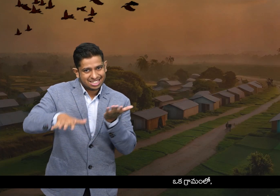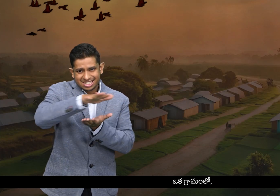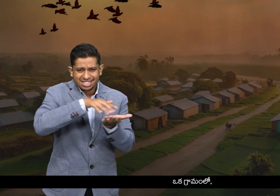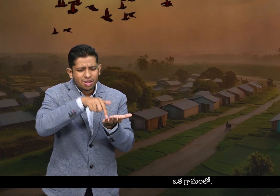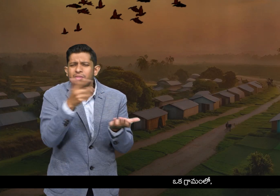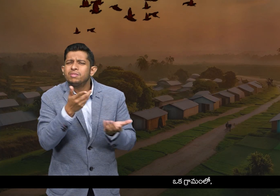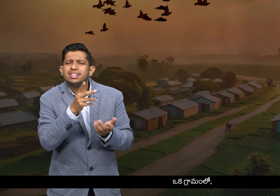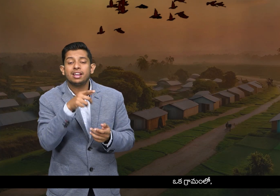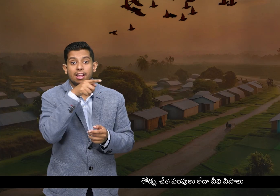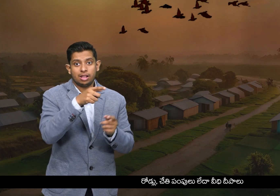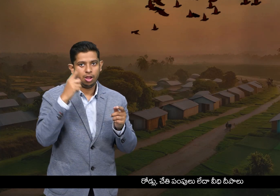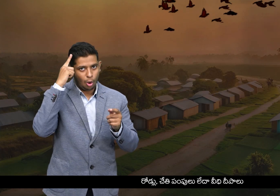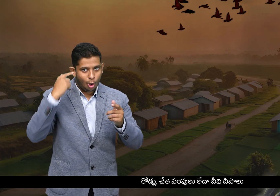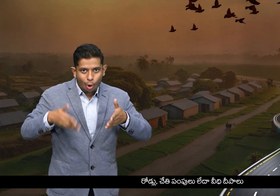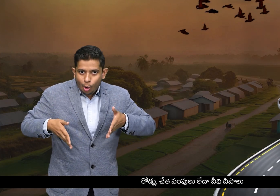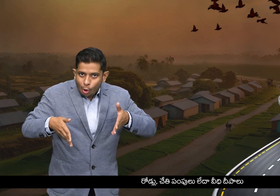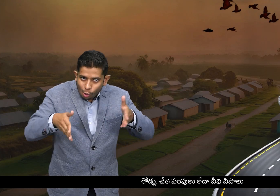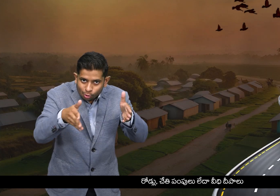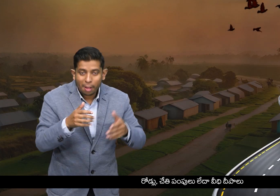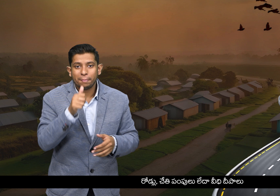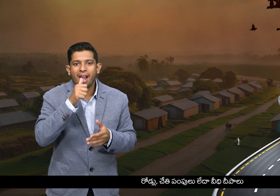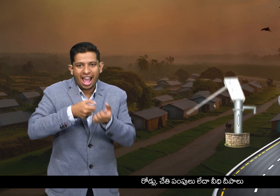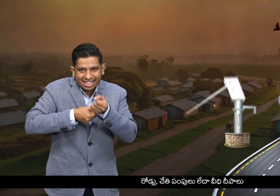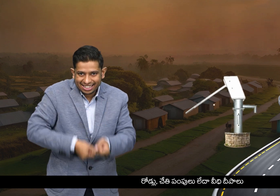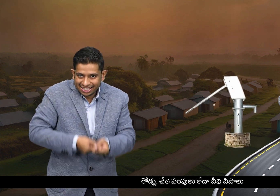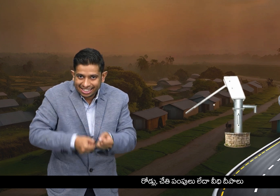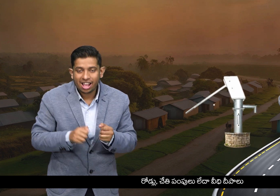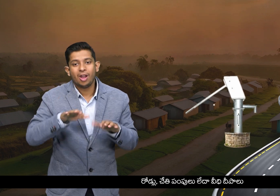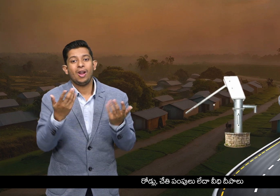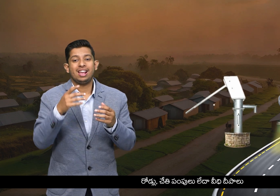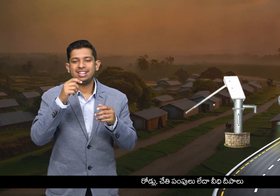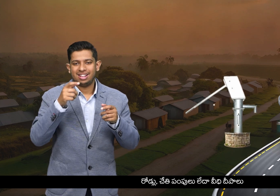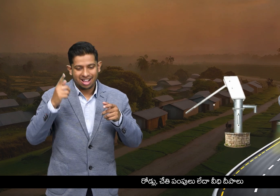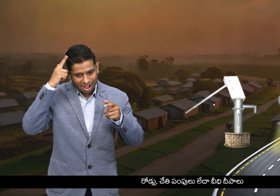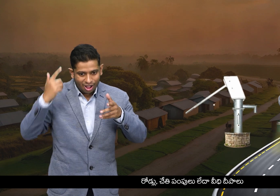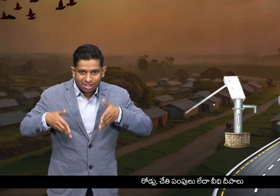ఒక గ్రామంలో రోడ్లు, చేతి పంపులు లేదా వీధి దీపాలు